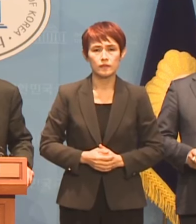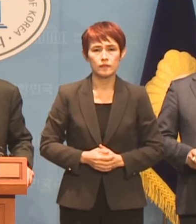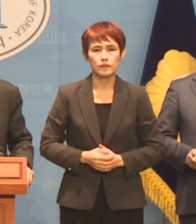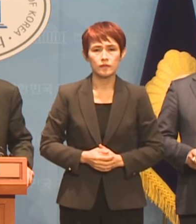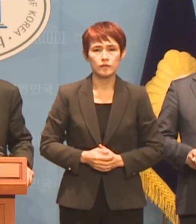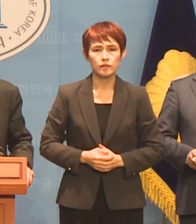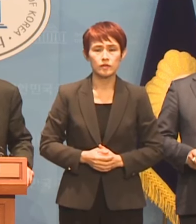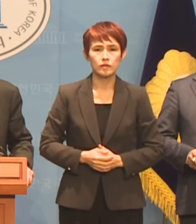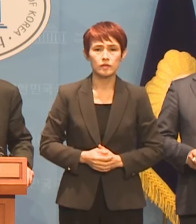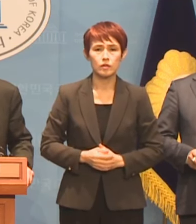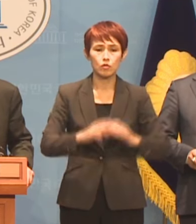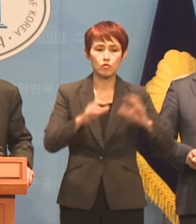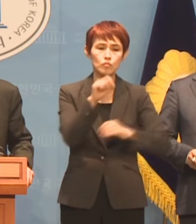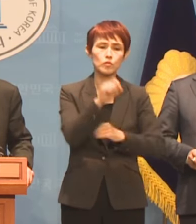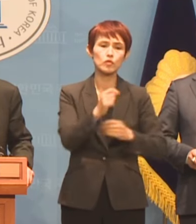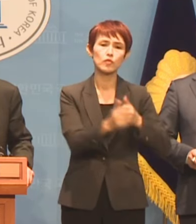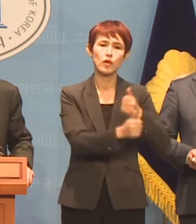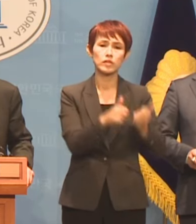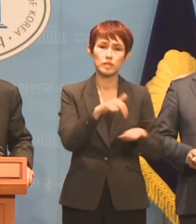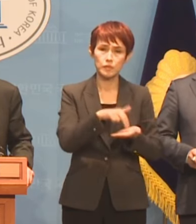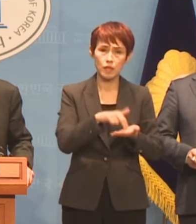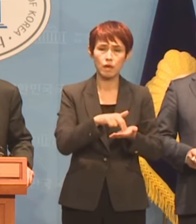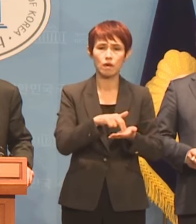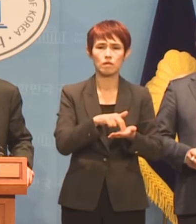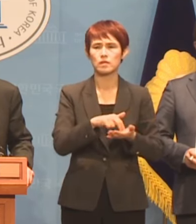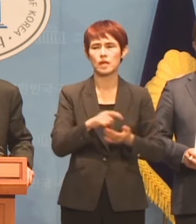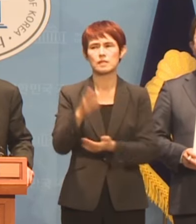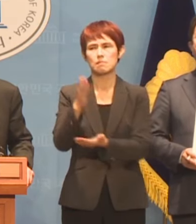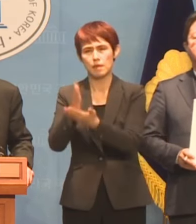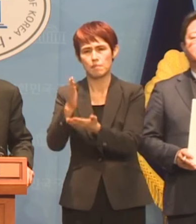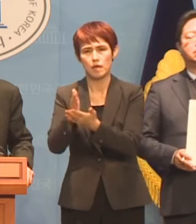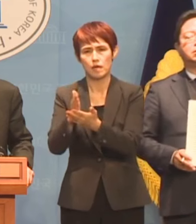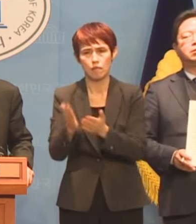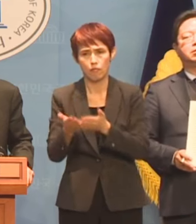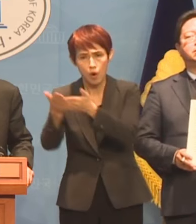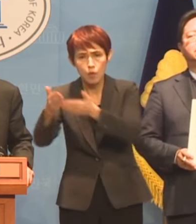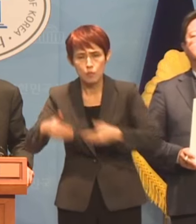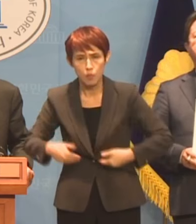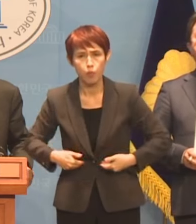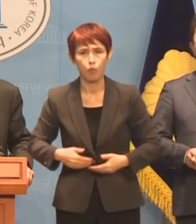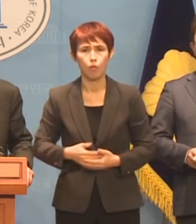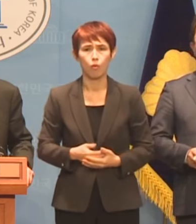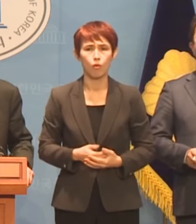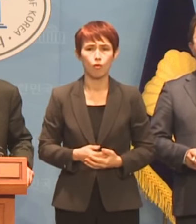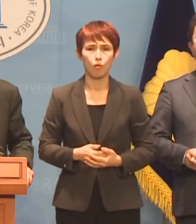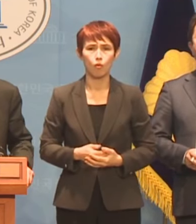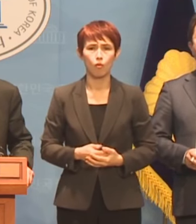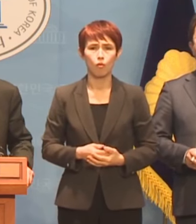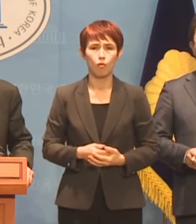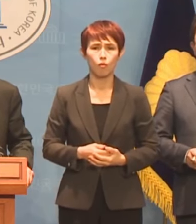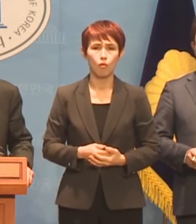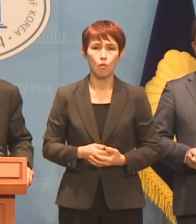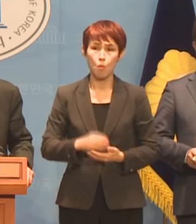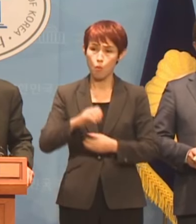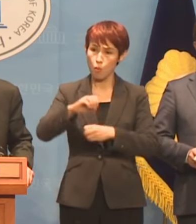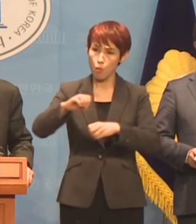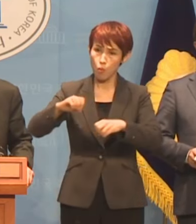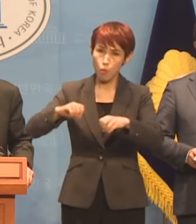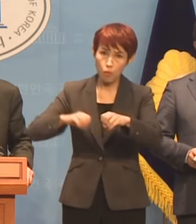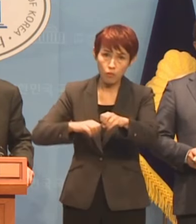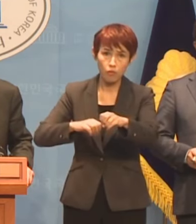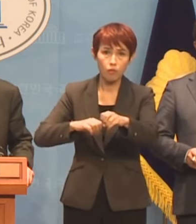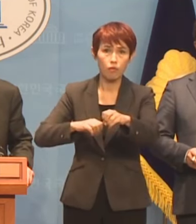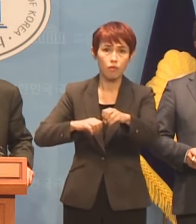주변에서 국무위원으로서 말려야 되고 들어 누워도 모자랄 판에 오히려